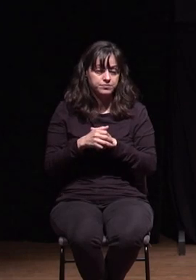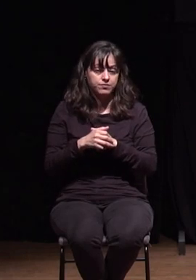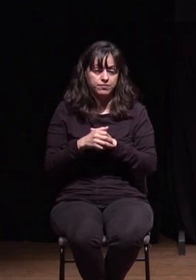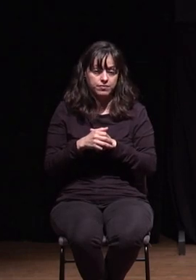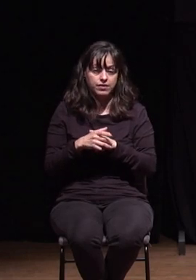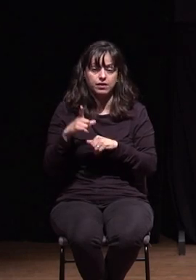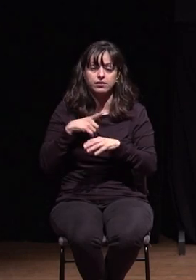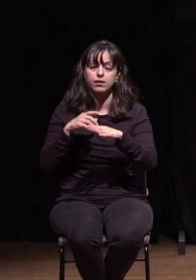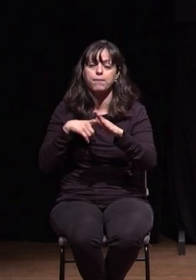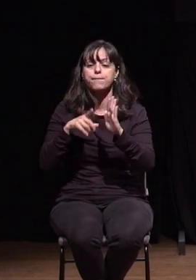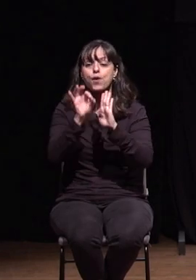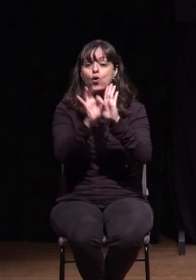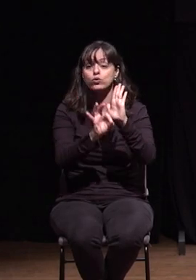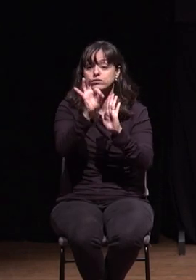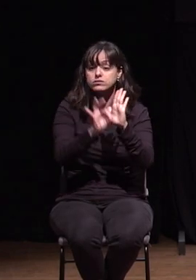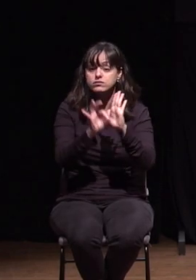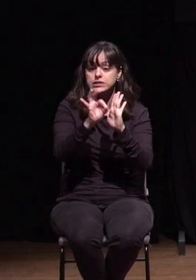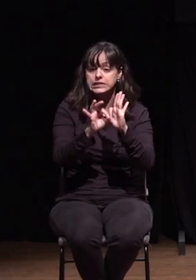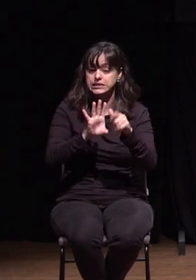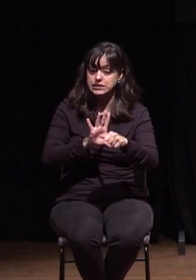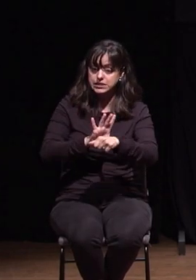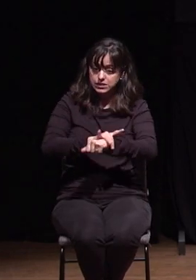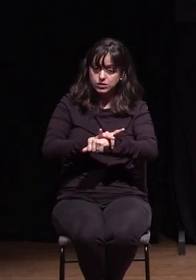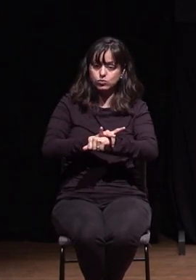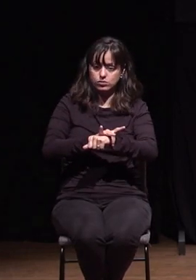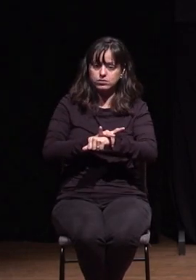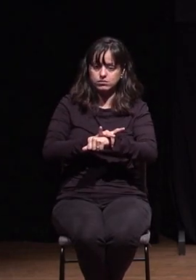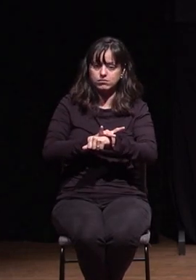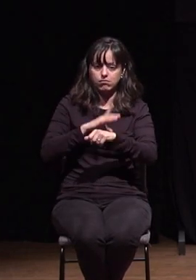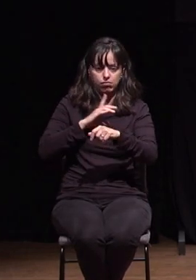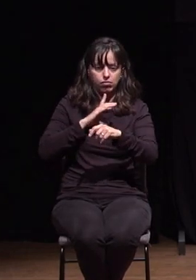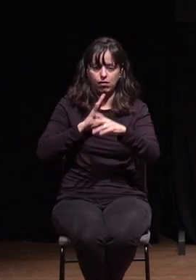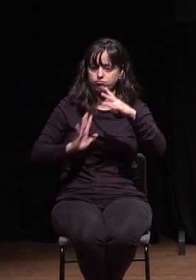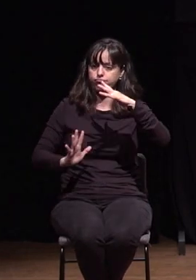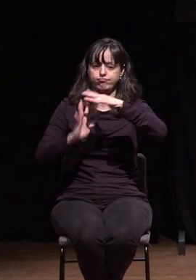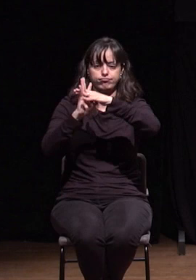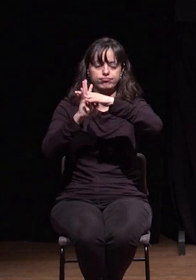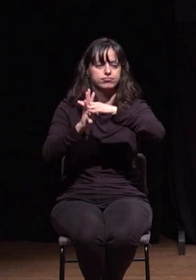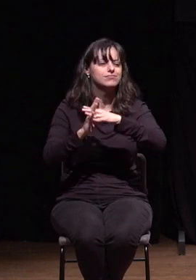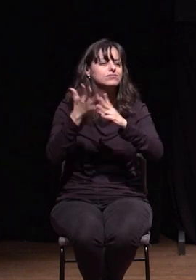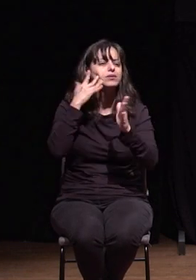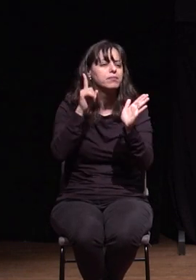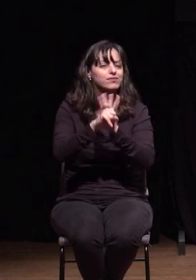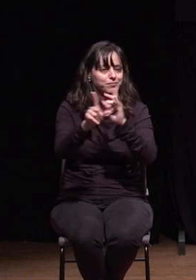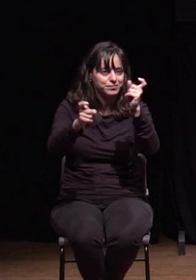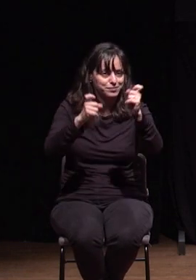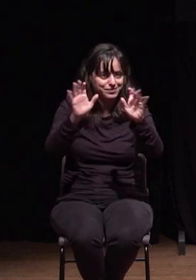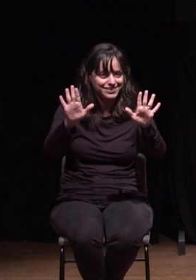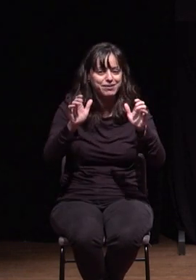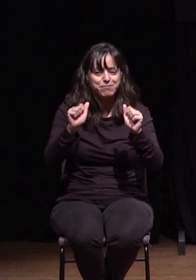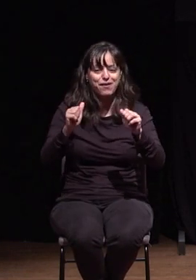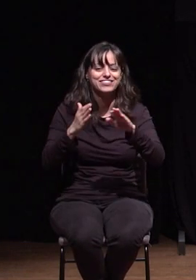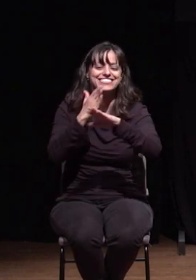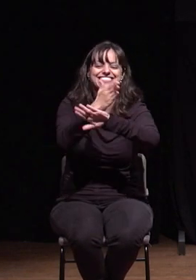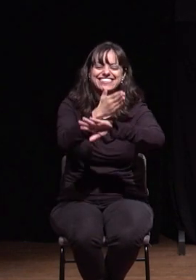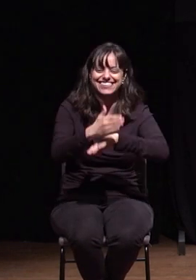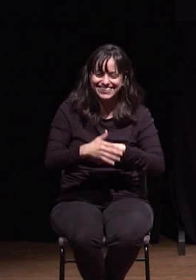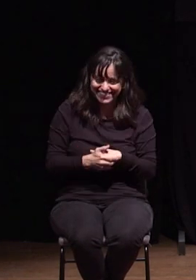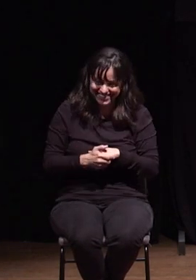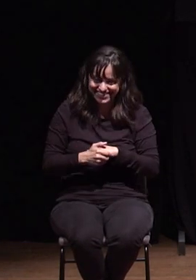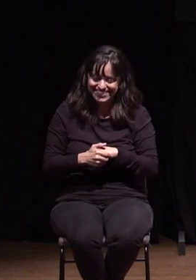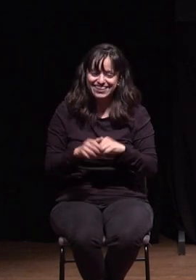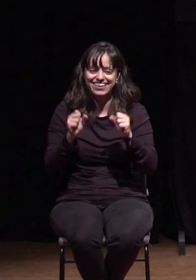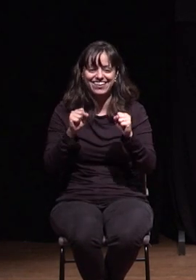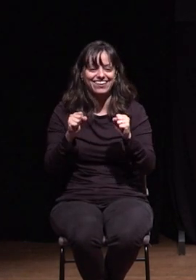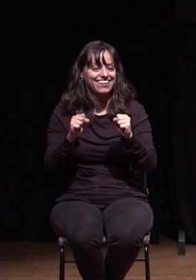coeficientes de segurança enormes, né? Então, assim, eu não sei quem perguntou, mas não precisa se preocupar, está tudo bem, pode ir lá, abraçar o